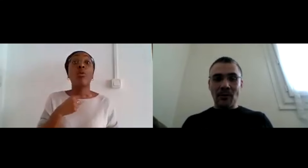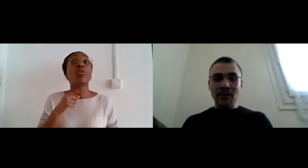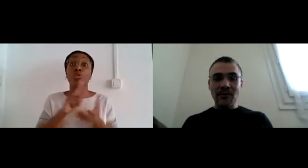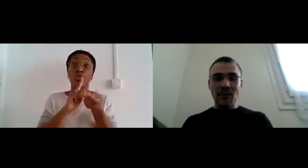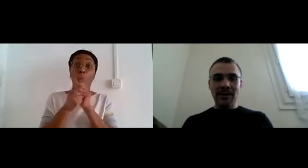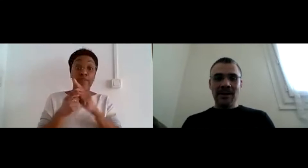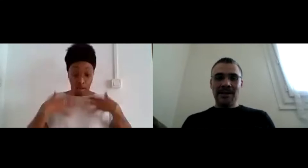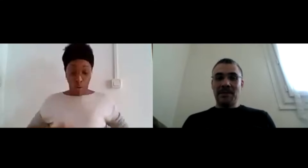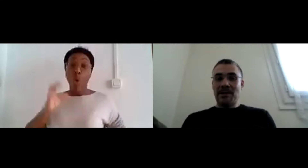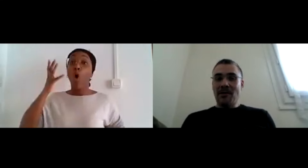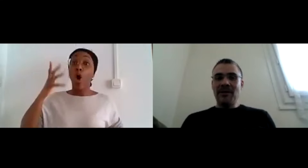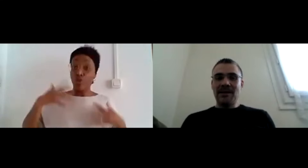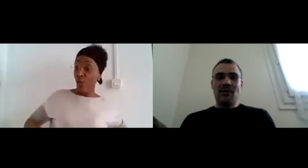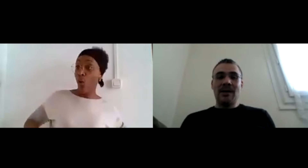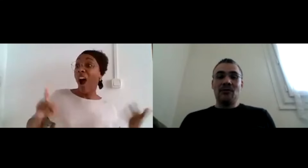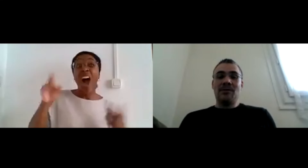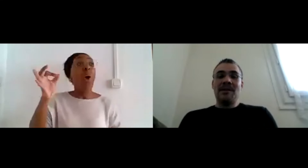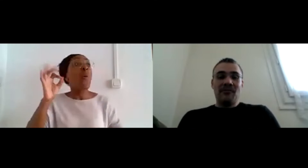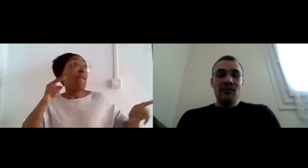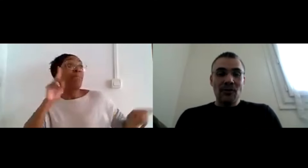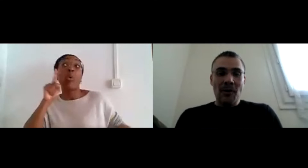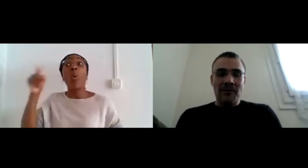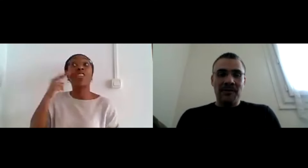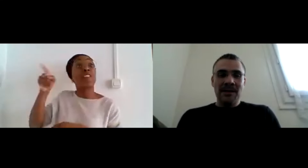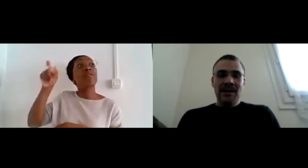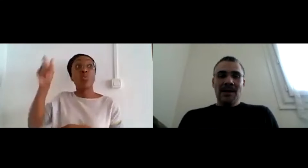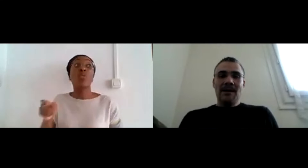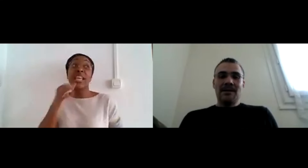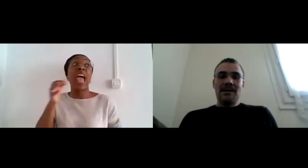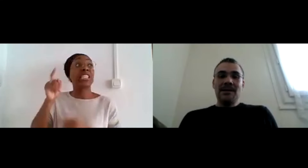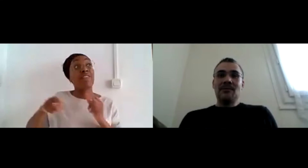s'habillent en orange fluo?» C'est parce qu'en fait, ces gens-là, ils ont une influence sur leur vie.